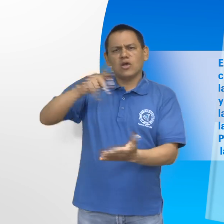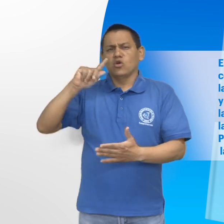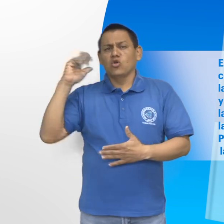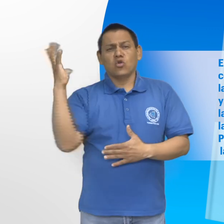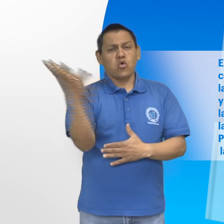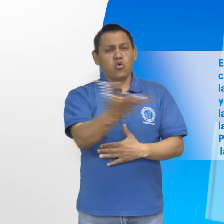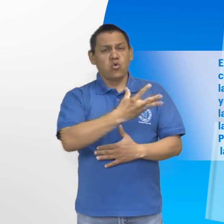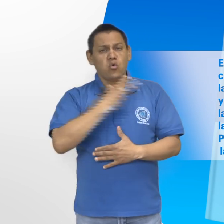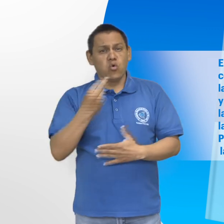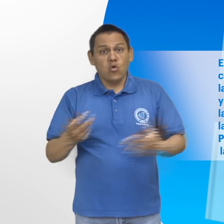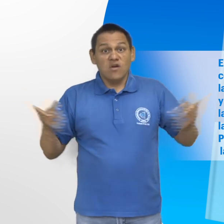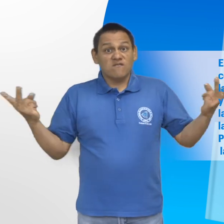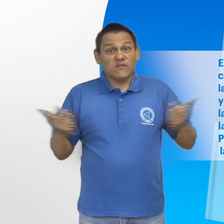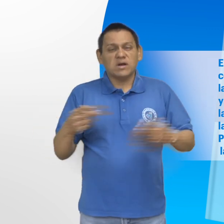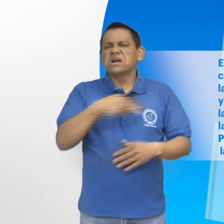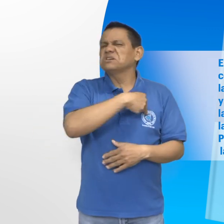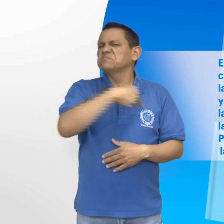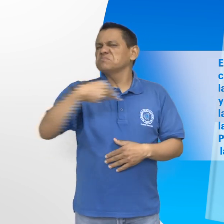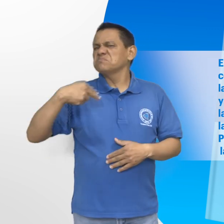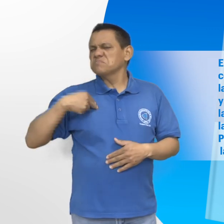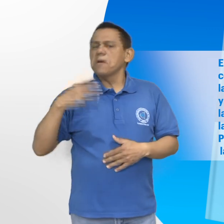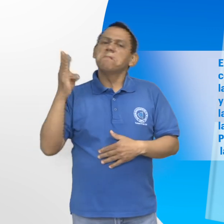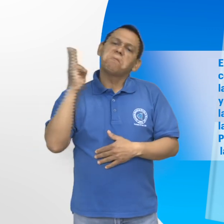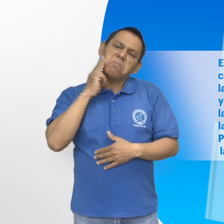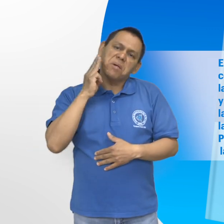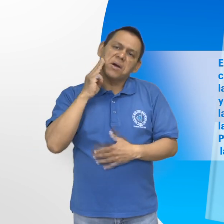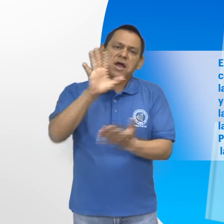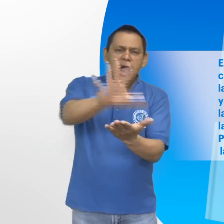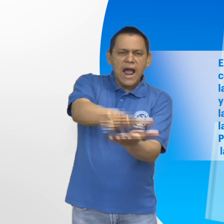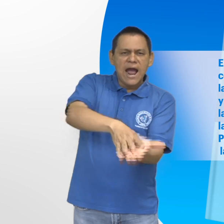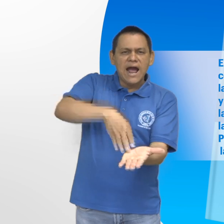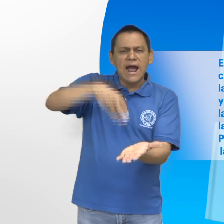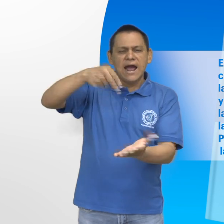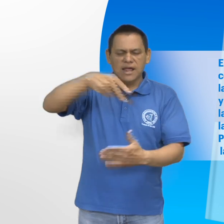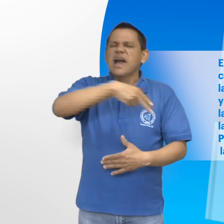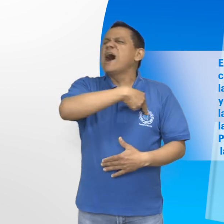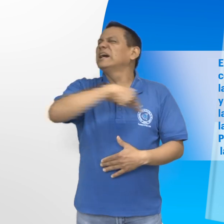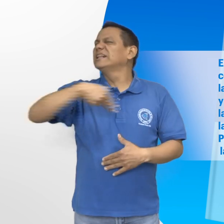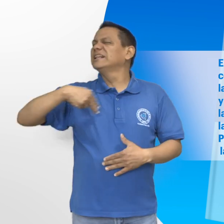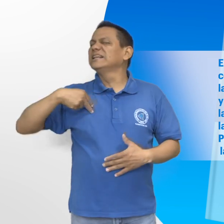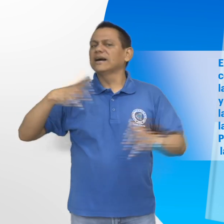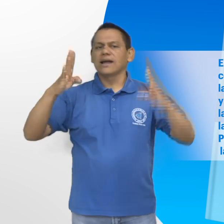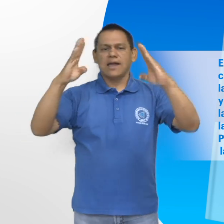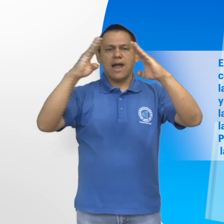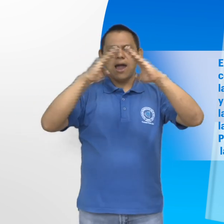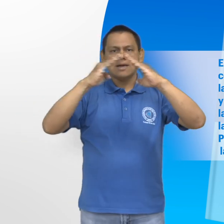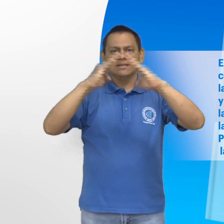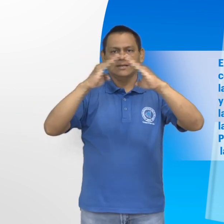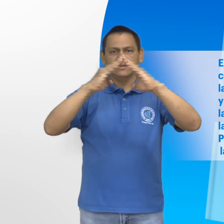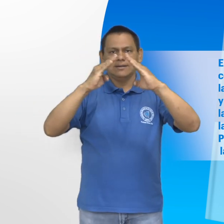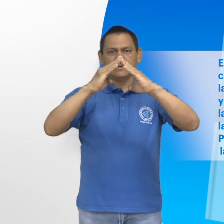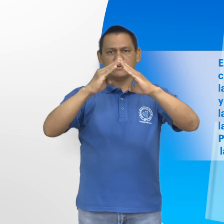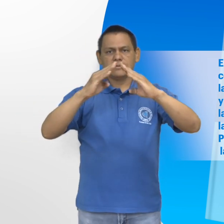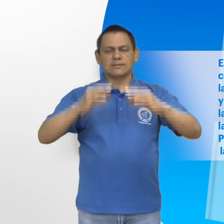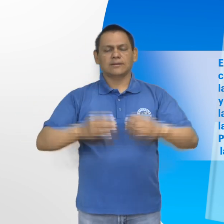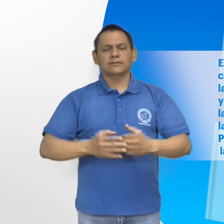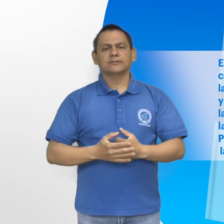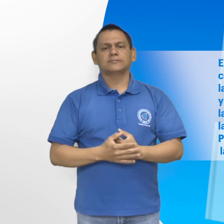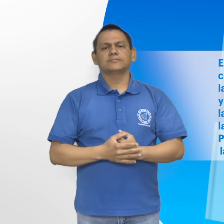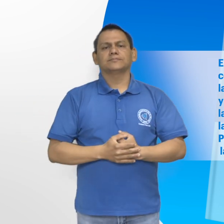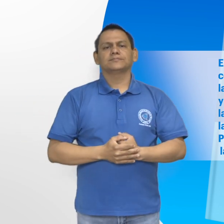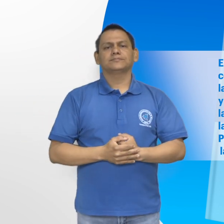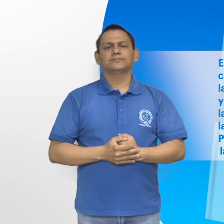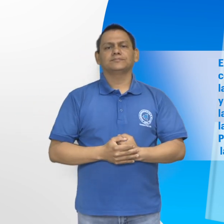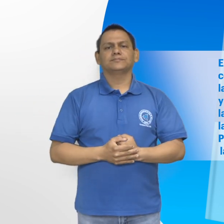y sujeta de dignidad. Pertenece comunitariamente a todos los que la habitan y al conjunto de